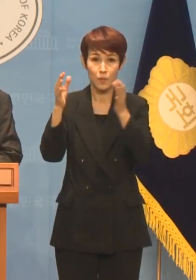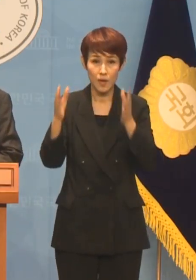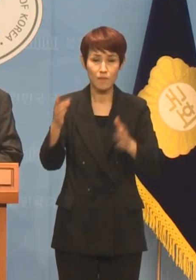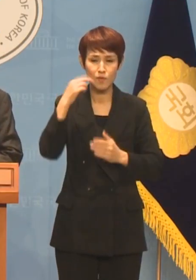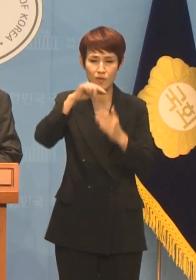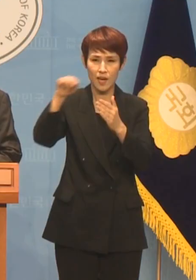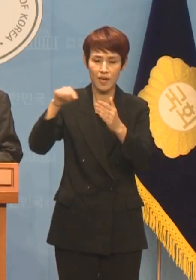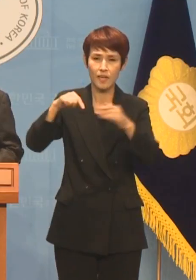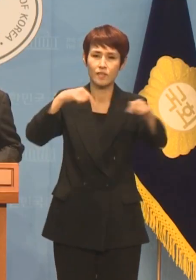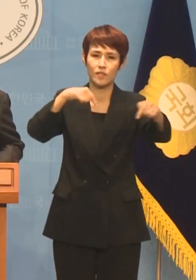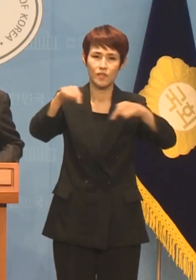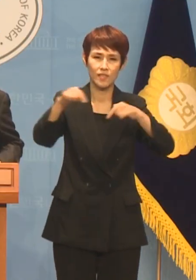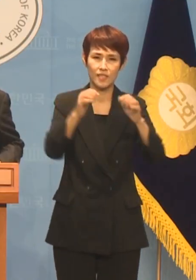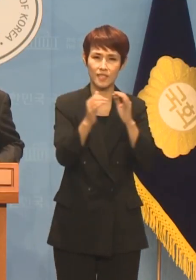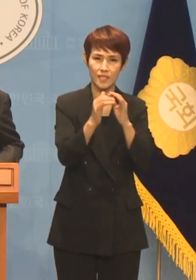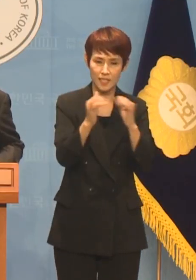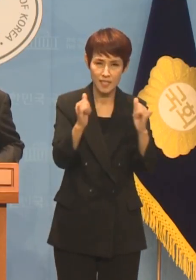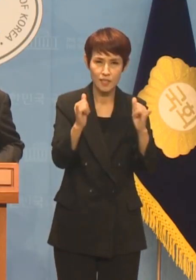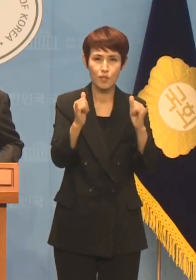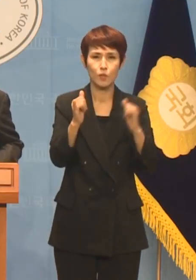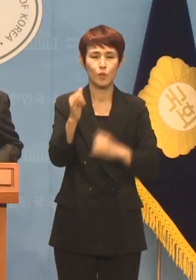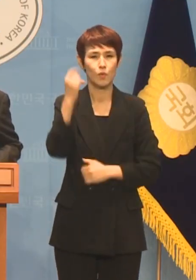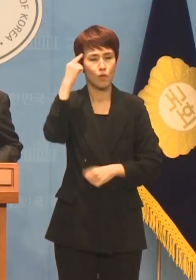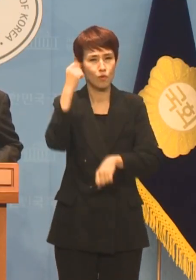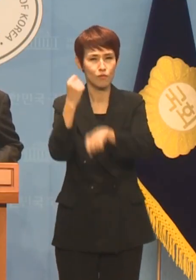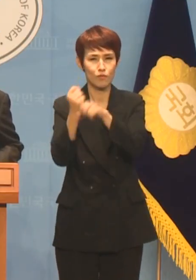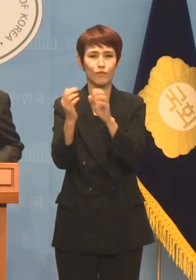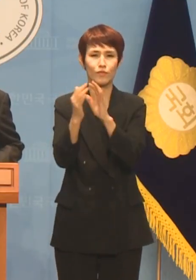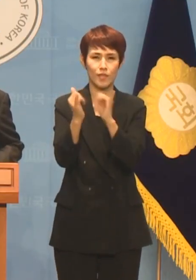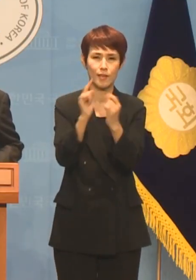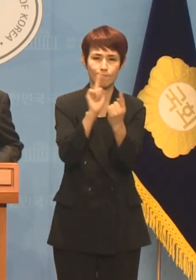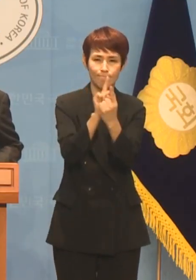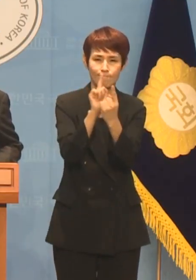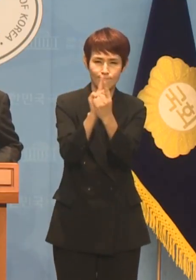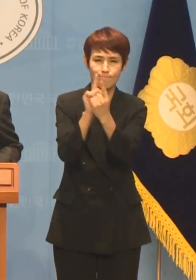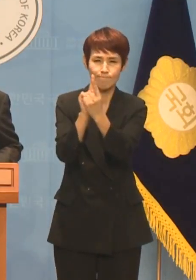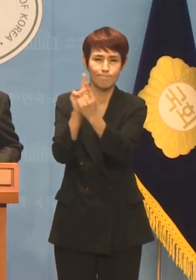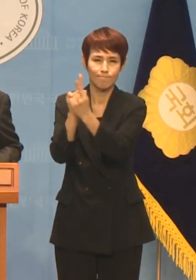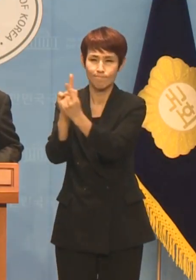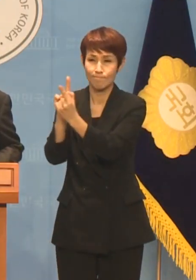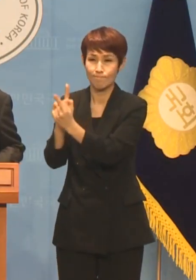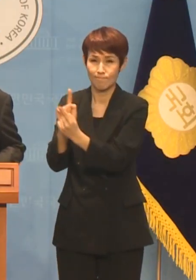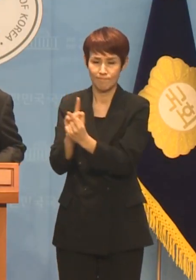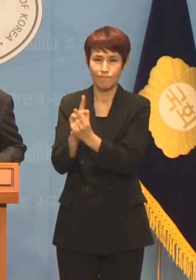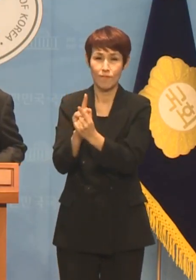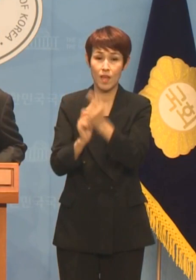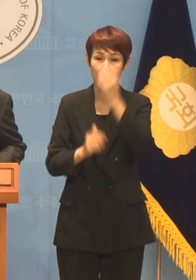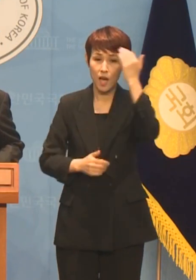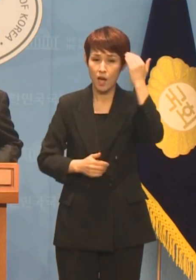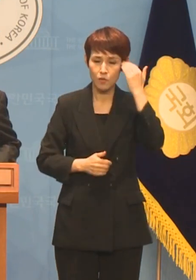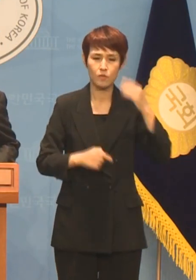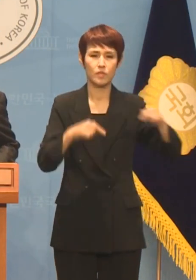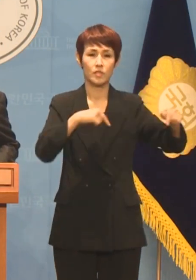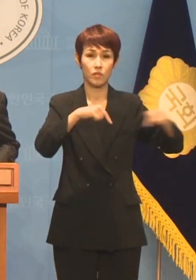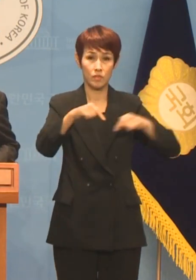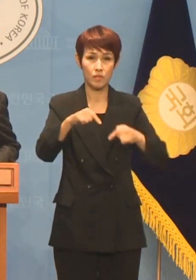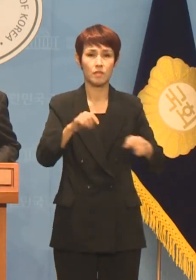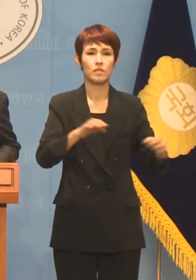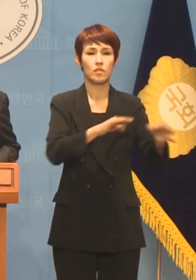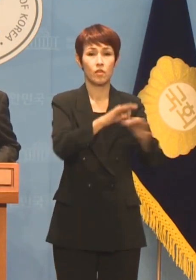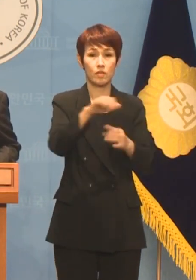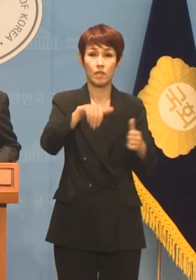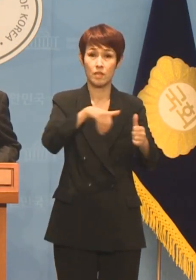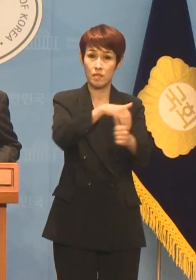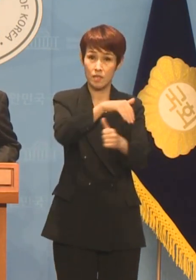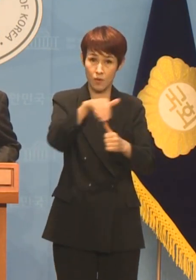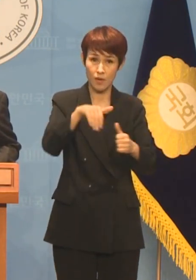주요 정치 인사 또 싱크탱크 관계자들과의 만남을 통해 대한민국의 현재 정치, 경제 상황 등